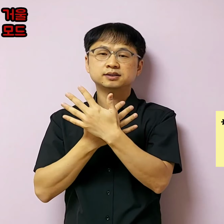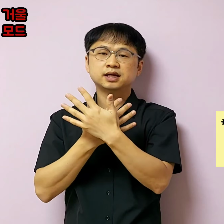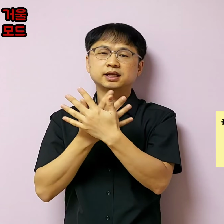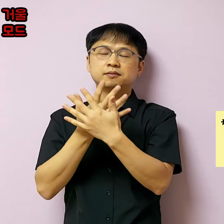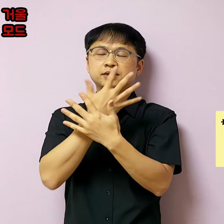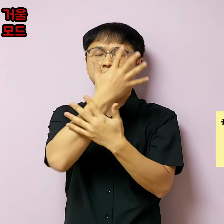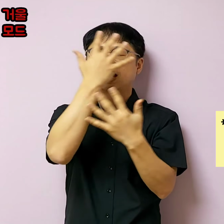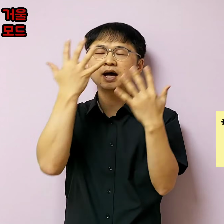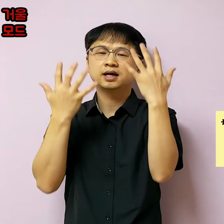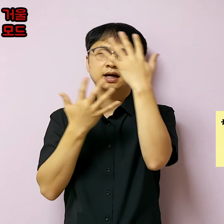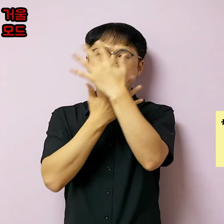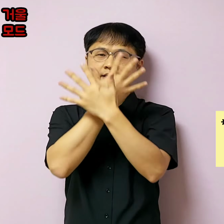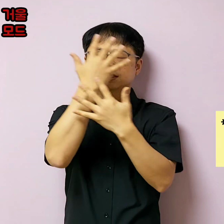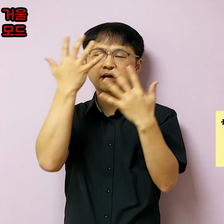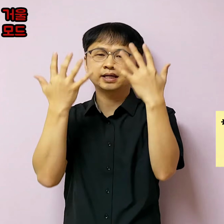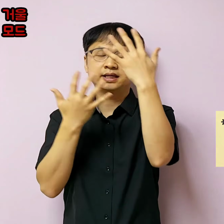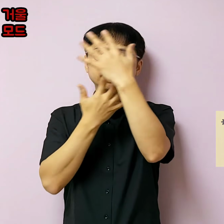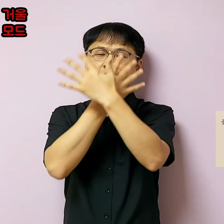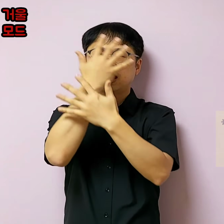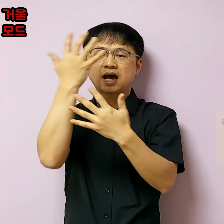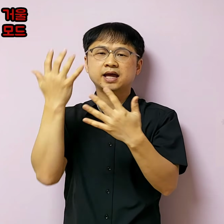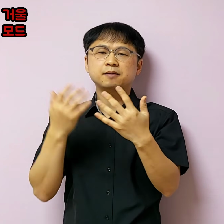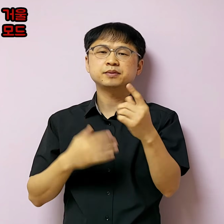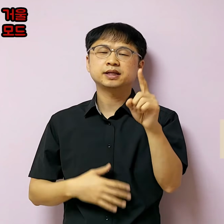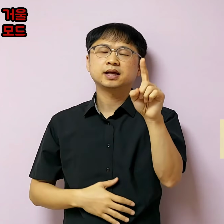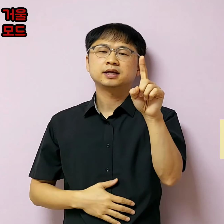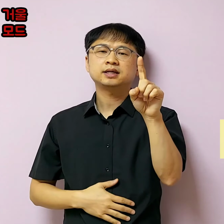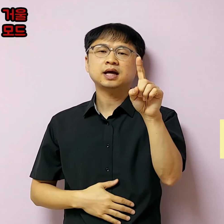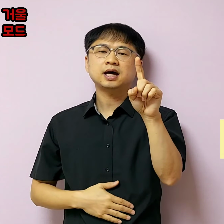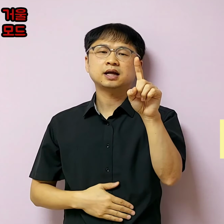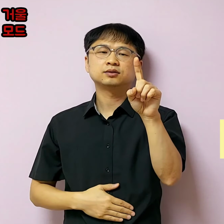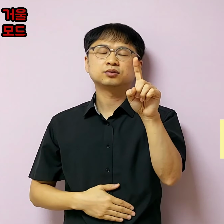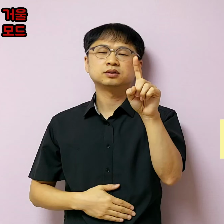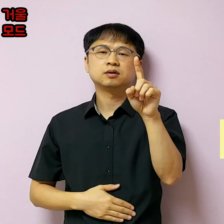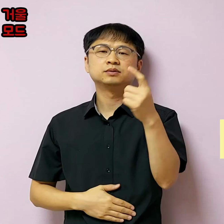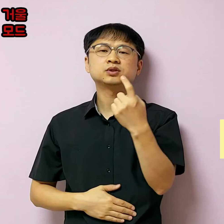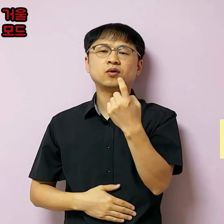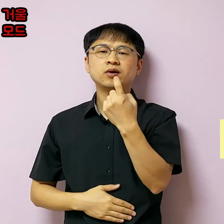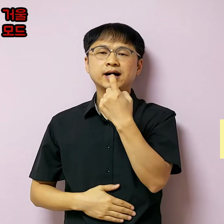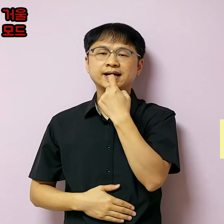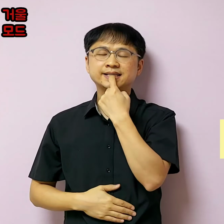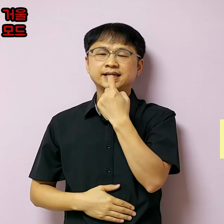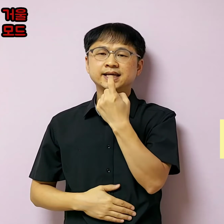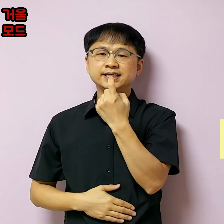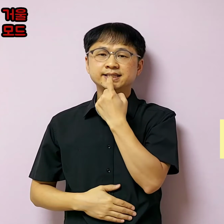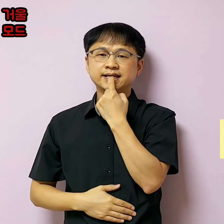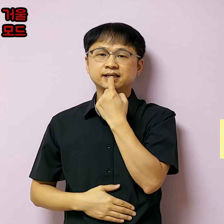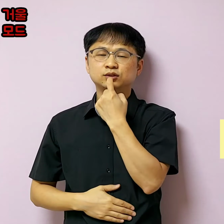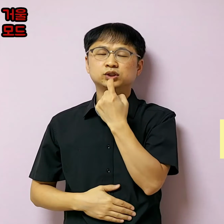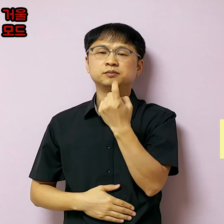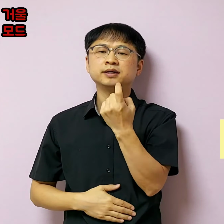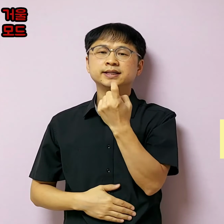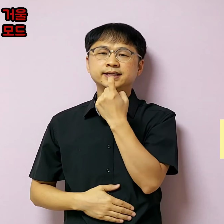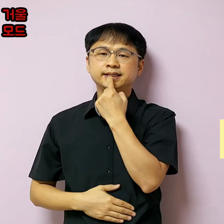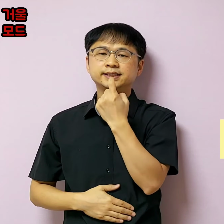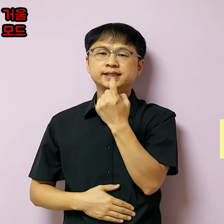것을 나타냅니다. 아스라이 하얀 빛 희다라는 수어는 검지로 하얀색 이를 가리켜 주시면